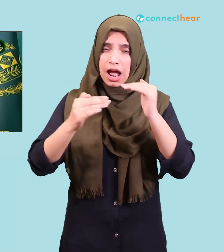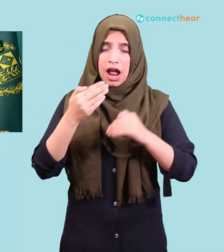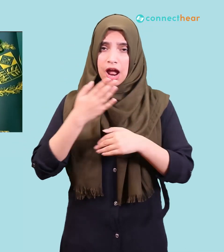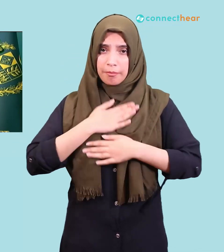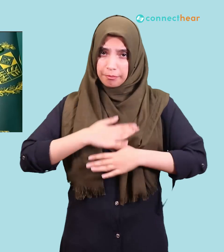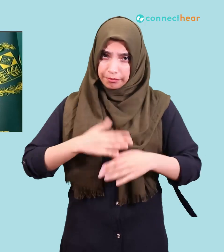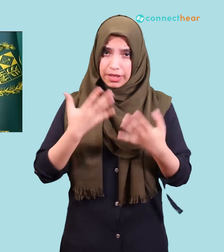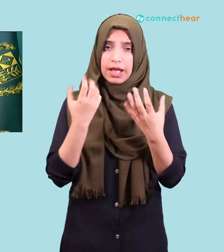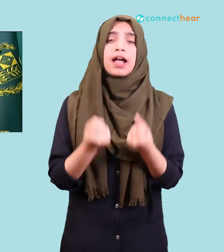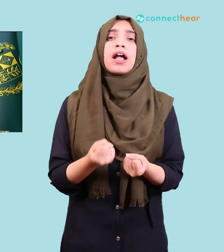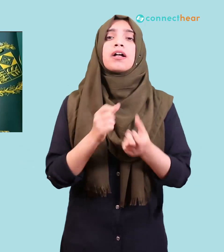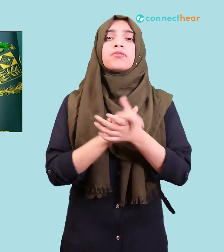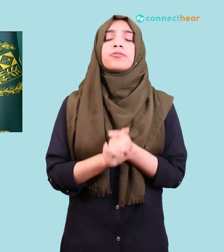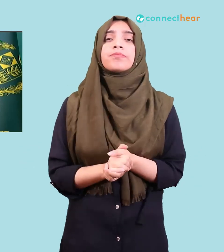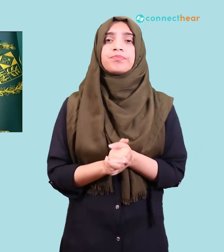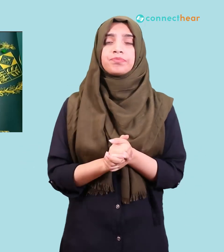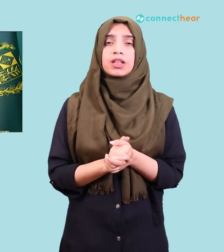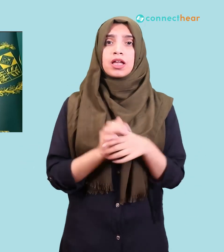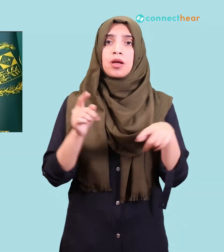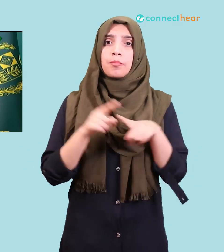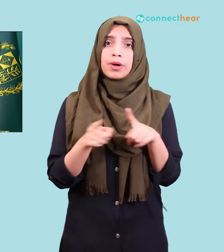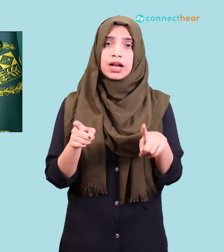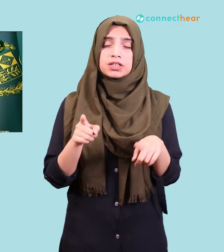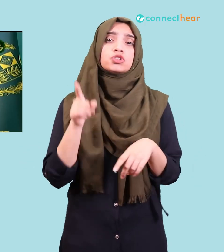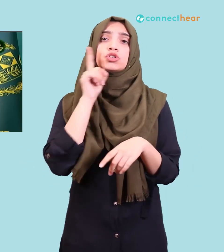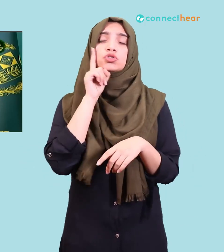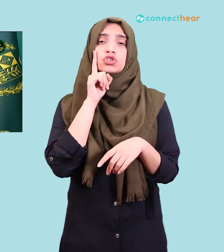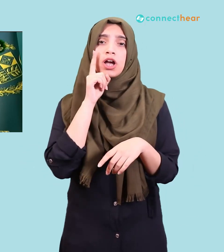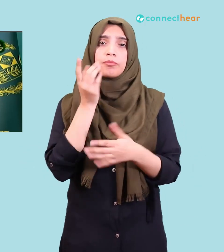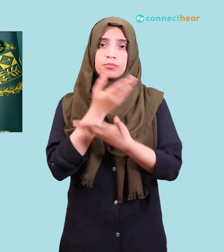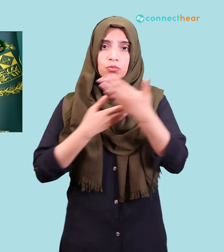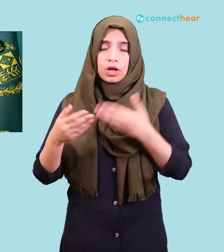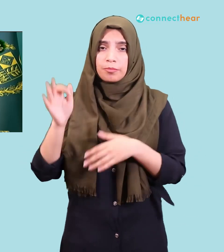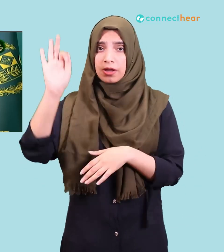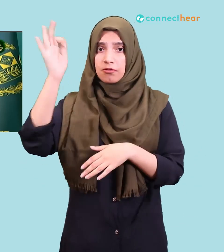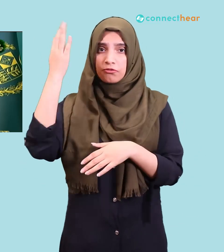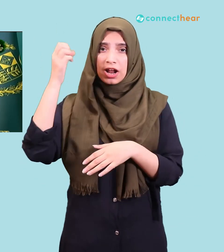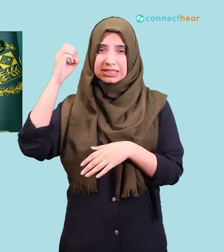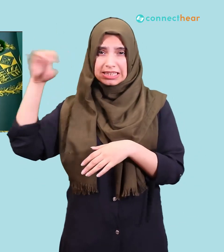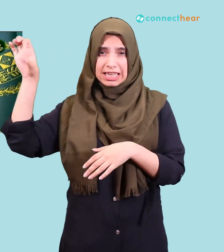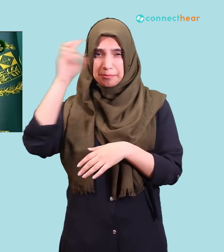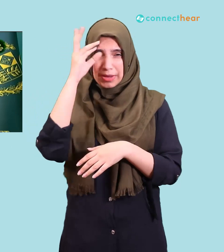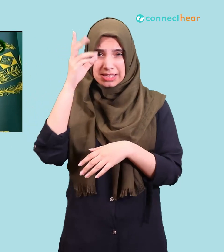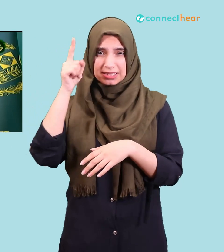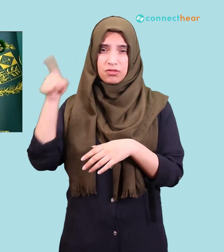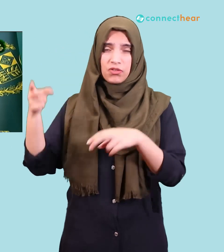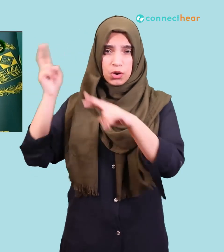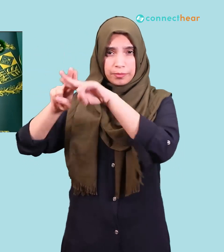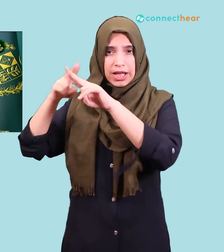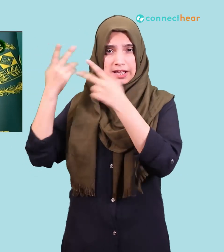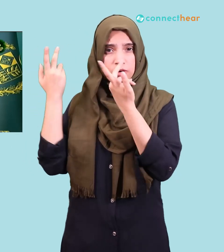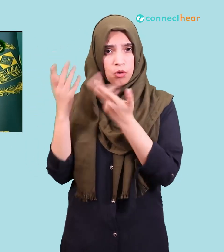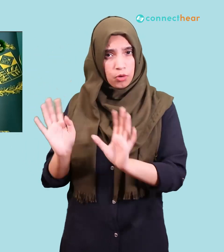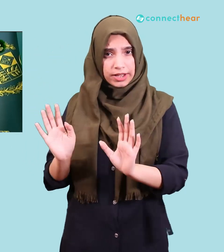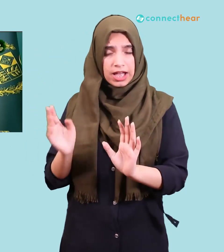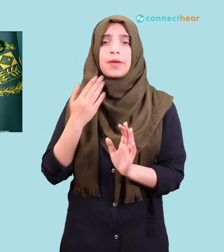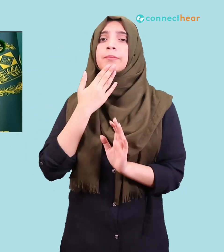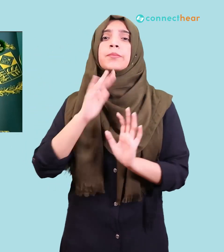کے ایمبیسڈر کو واپس بھیج کے تعلقات توڑیں گے ان سے, اس کا مطلب کہ یورپین یونین سے ہم تعلقات توڑیں